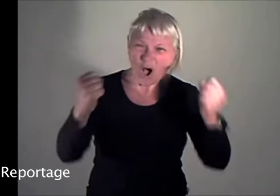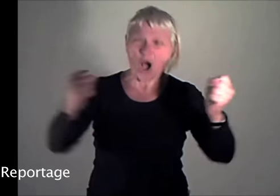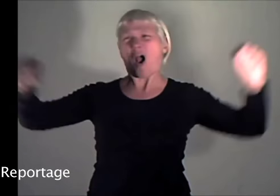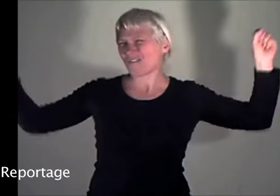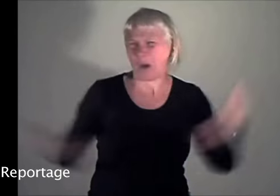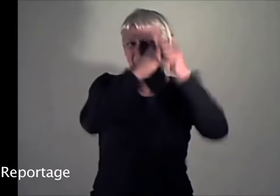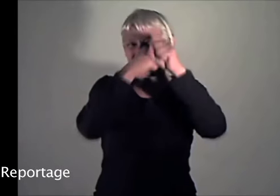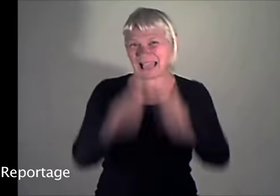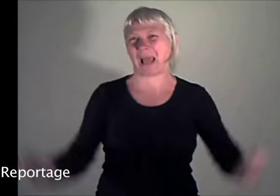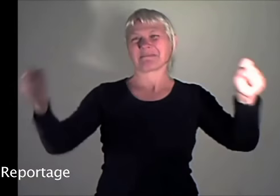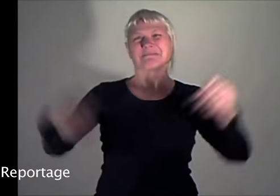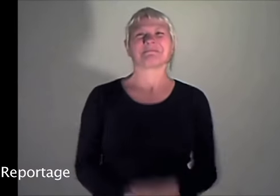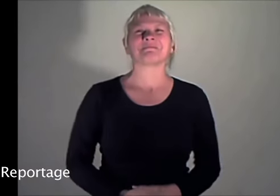Je vais prendre le relais.